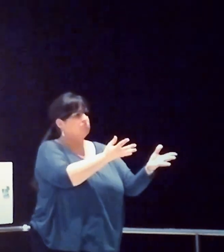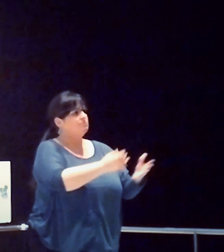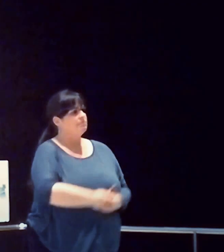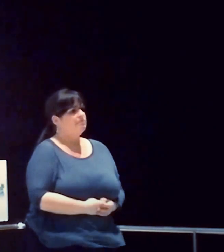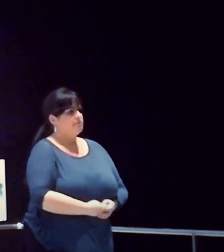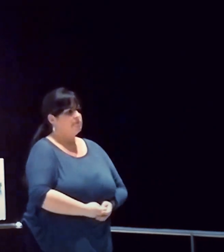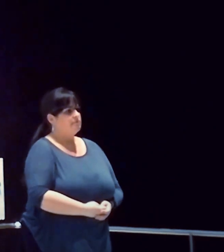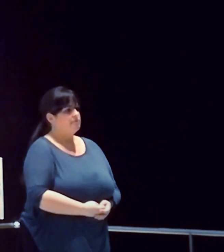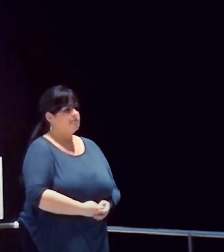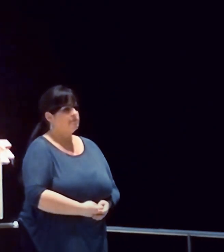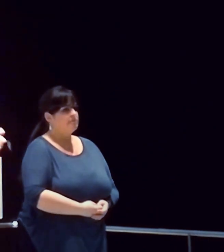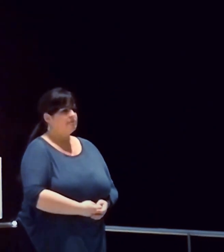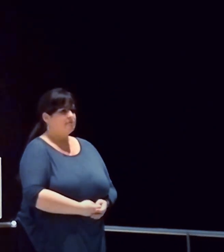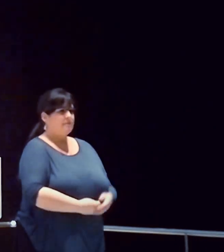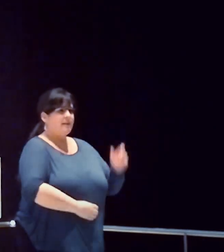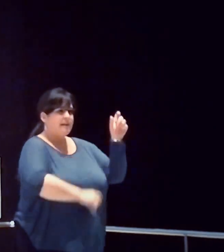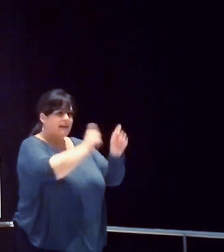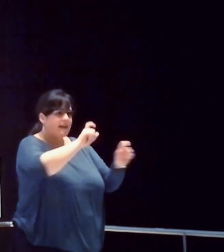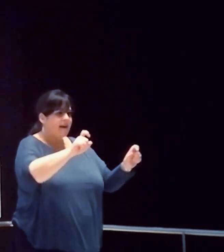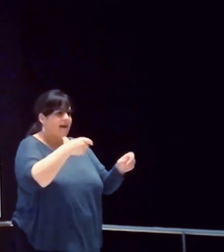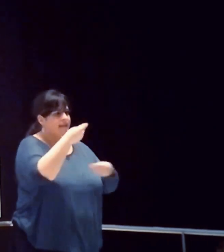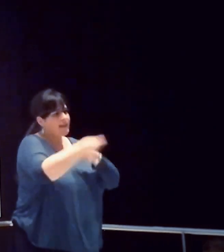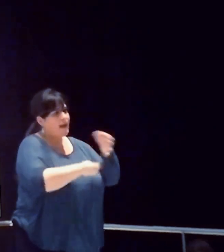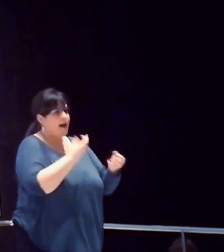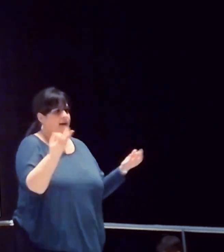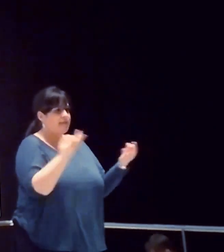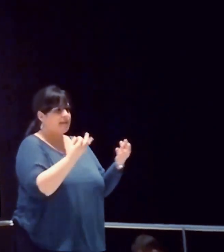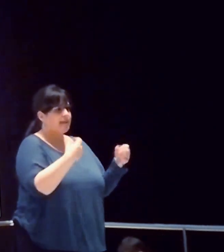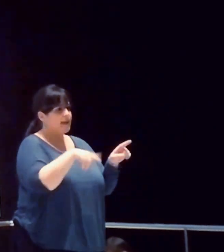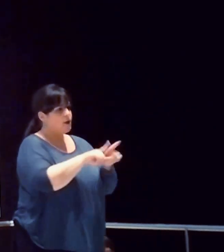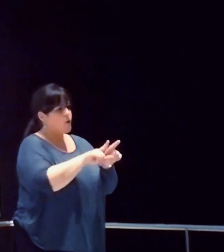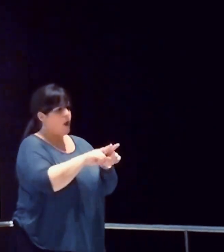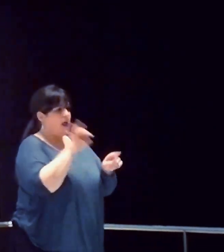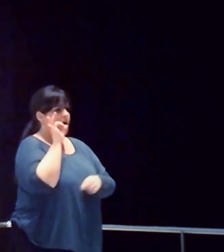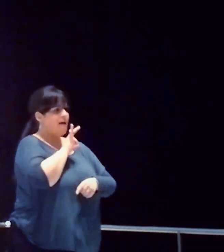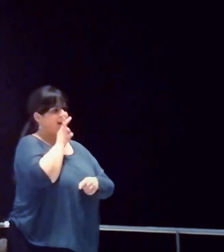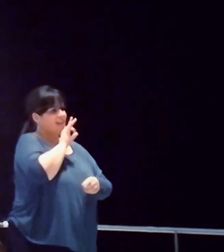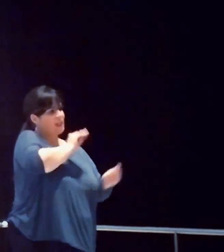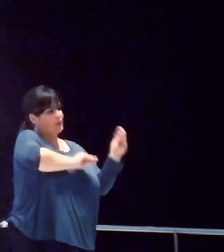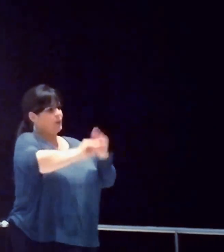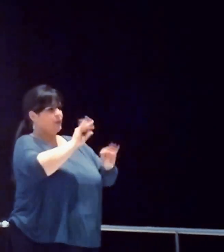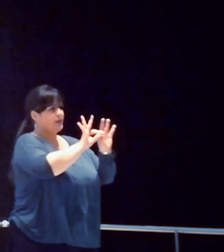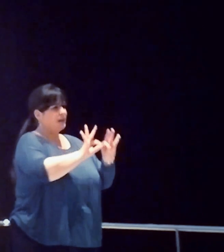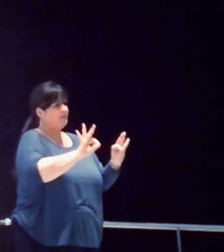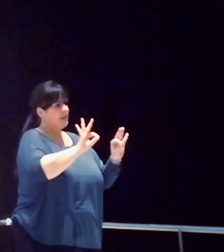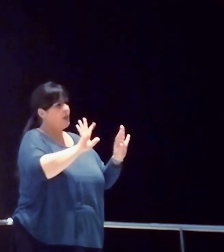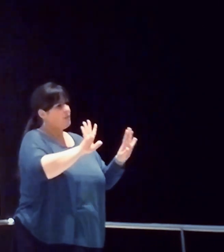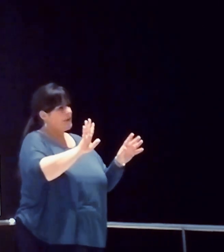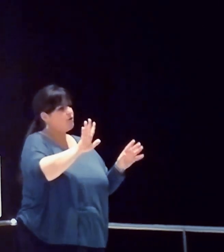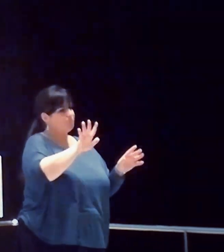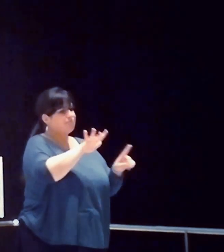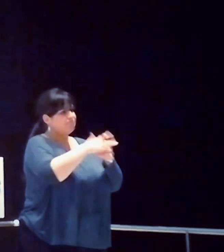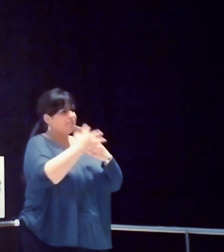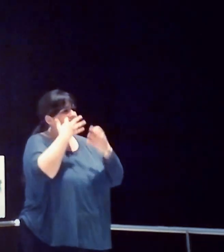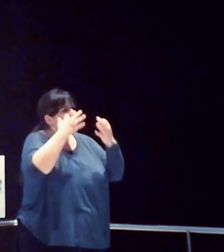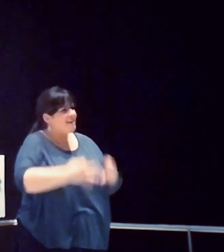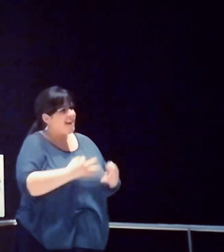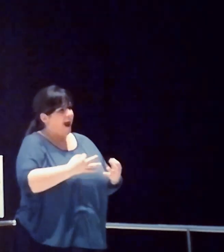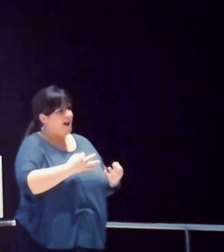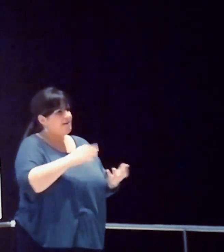hacer o que era una fala o que era un confinado simplemente en la realidad no